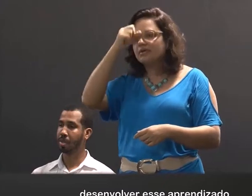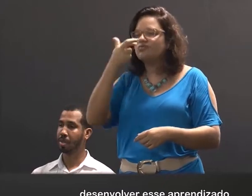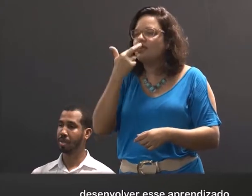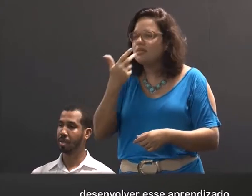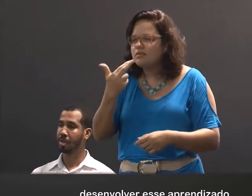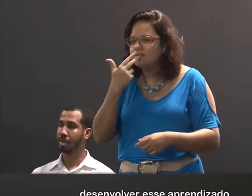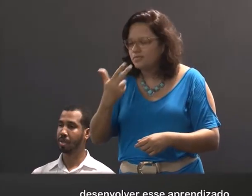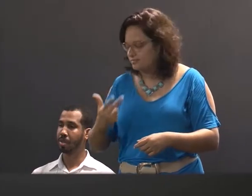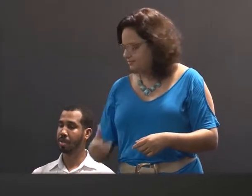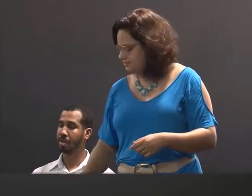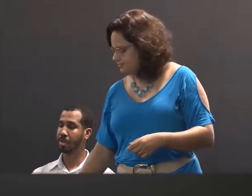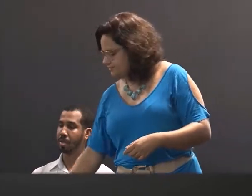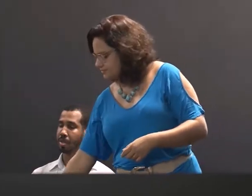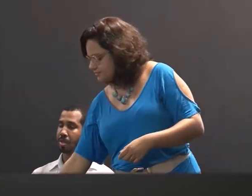aprendizado.